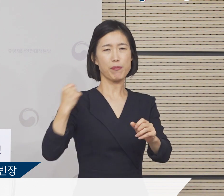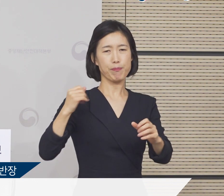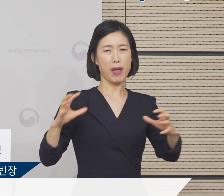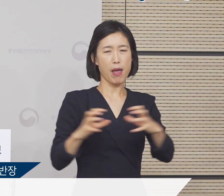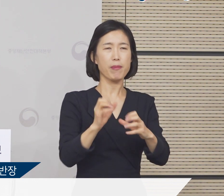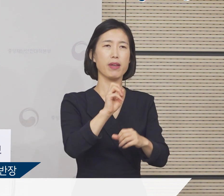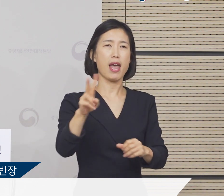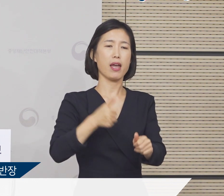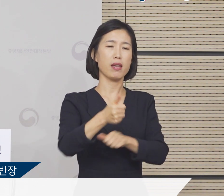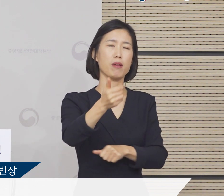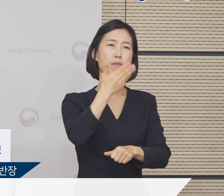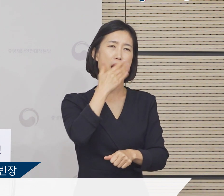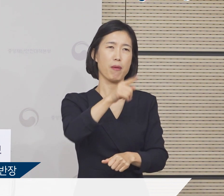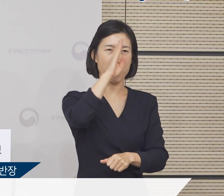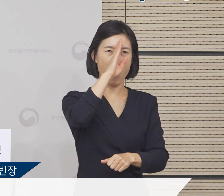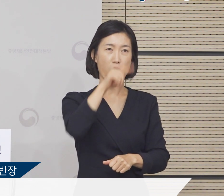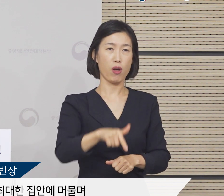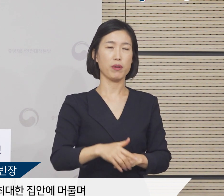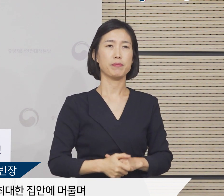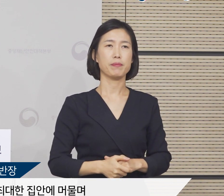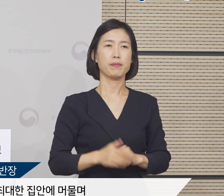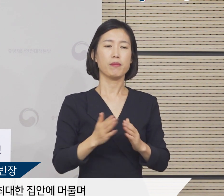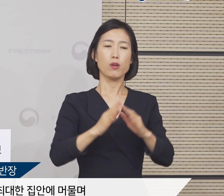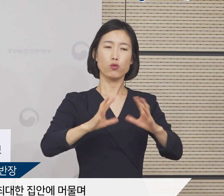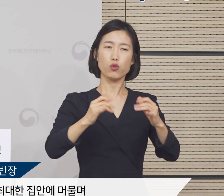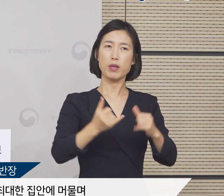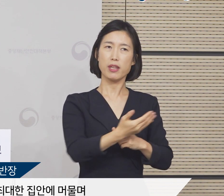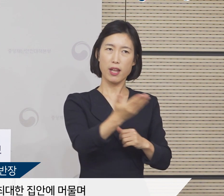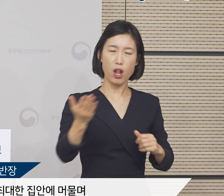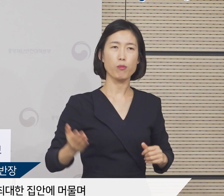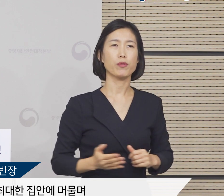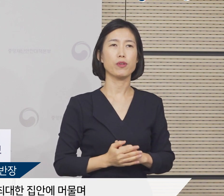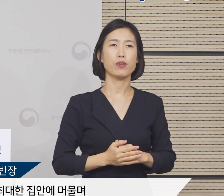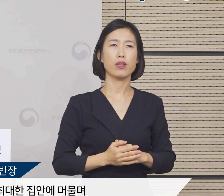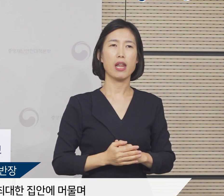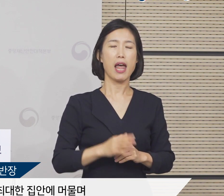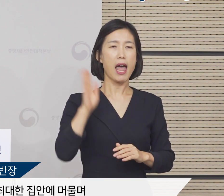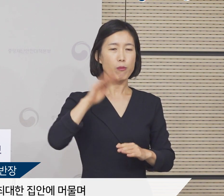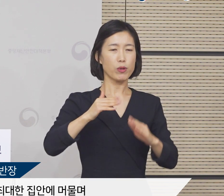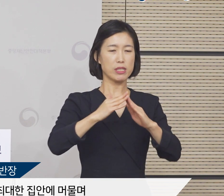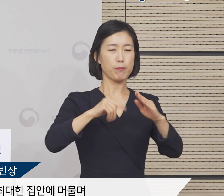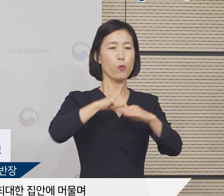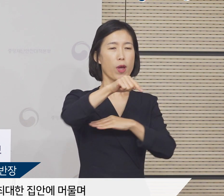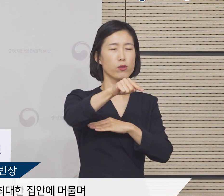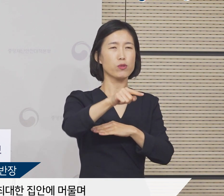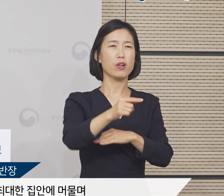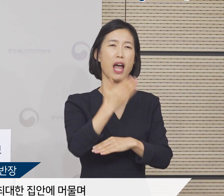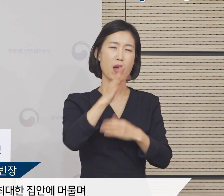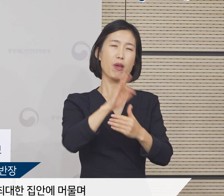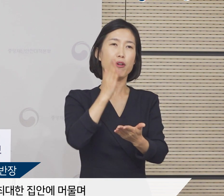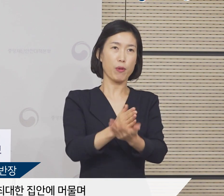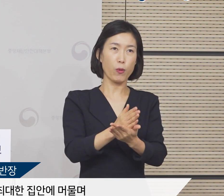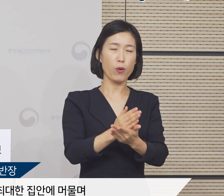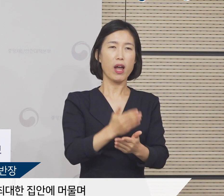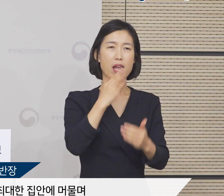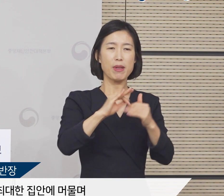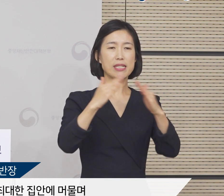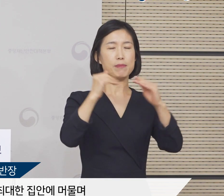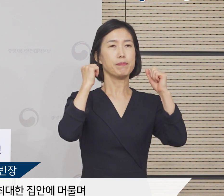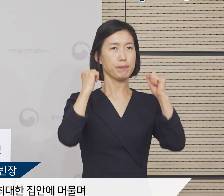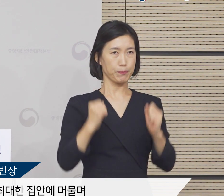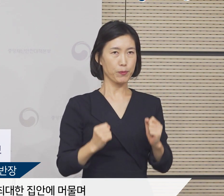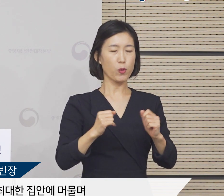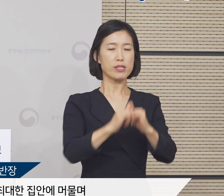수 있는 질병입니다. 국민 여러분들께서는 외출을 자제하시고 최대한 집안에